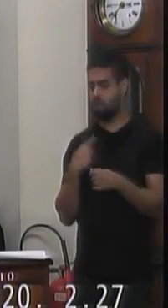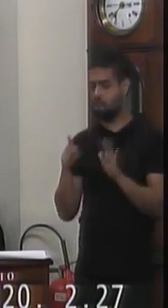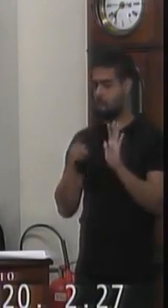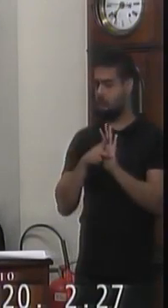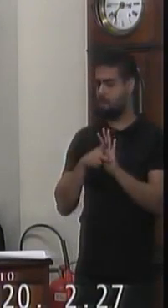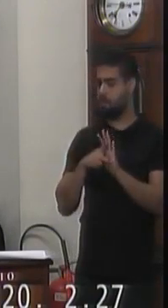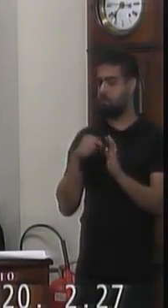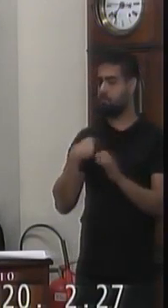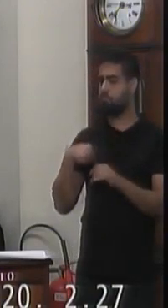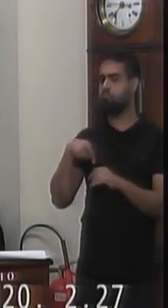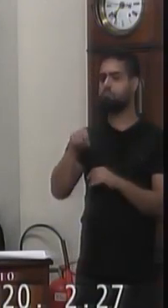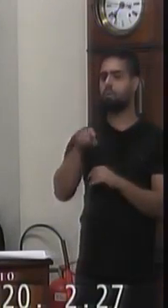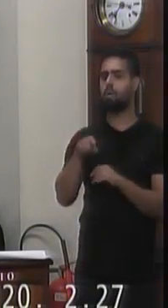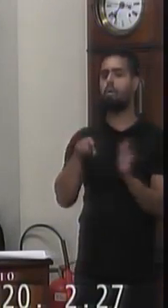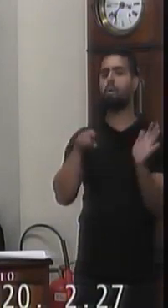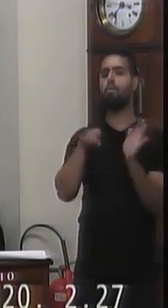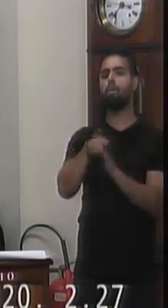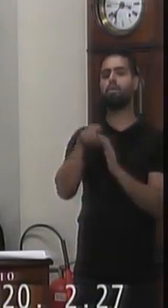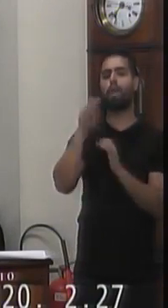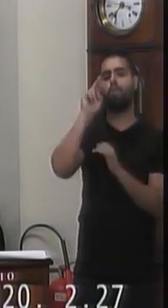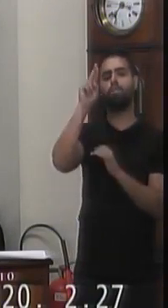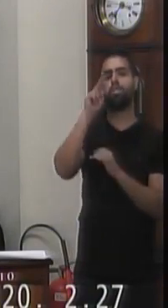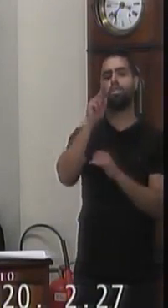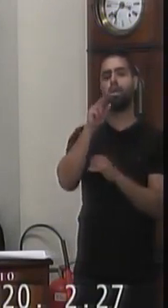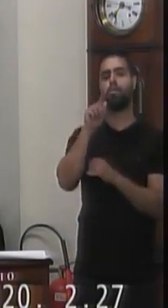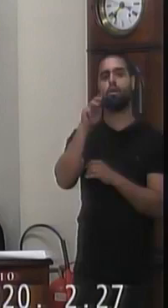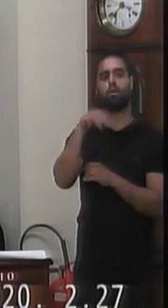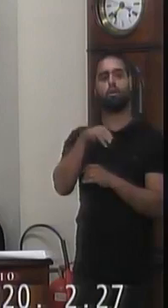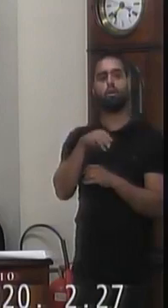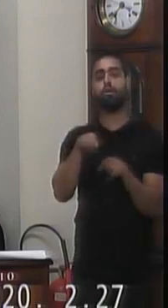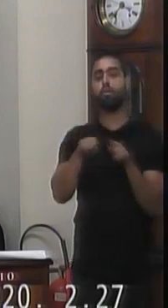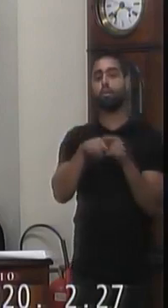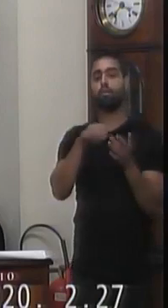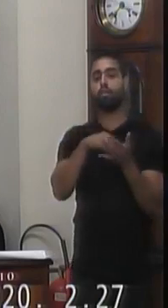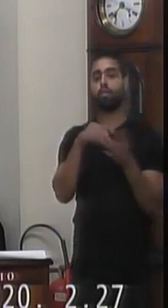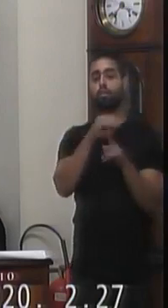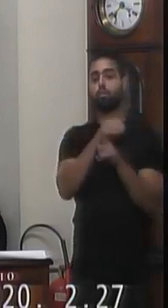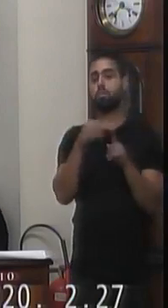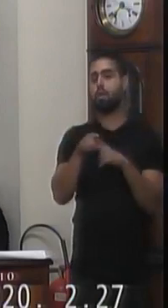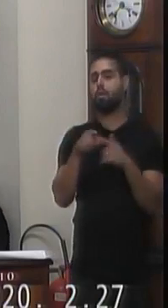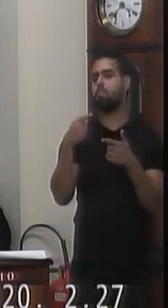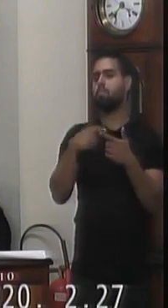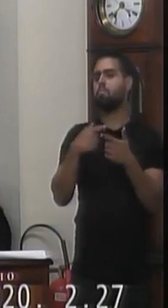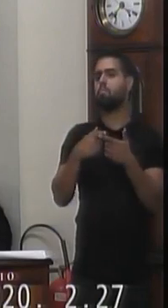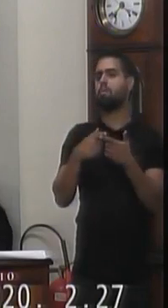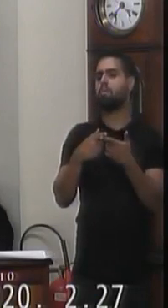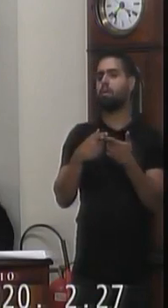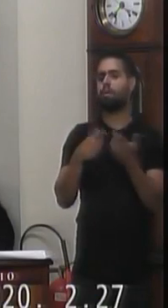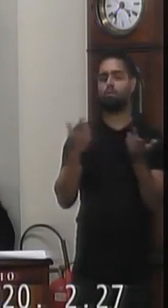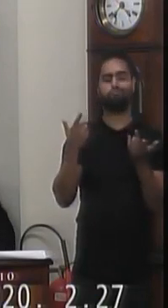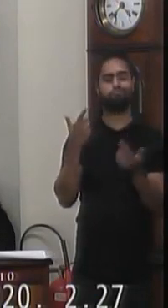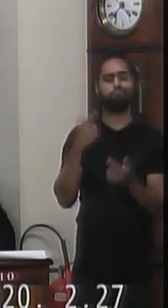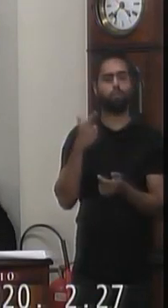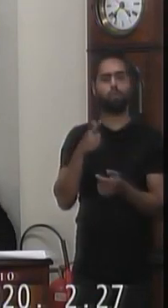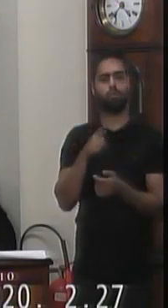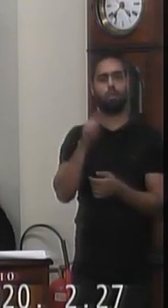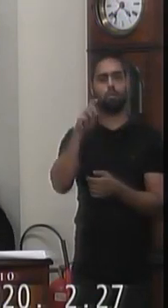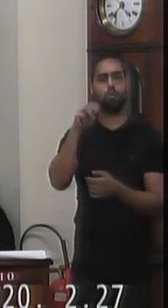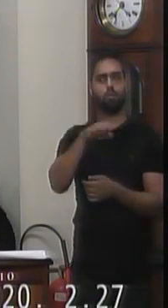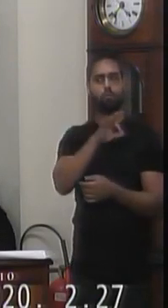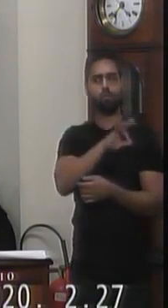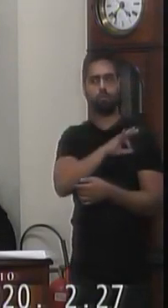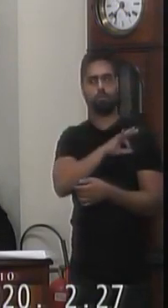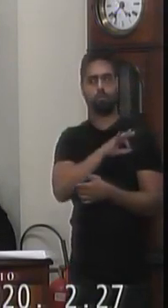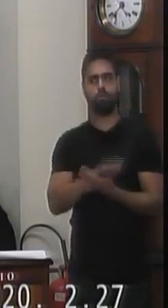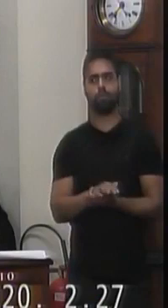pessoalmente saber do comando da guarda e do secretário de Cultura e Turismo o porquê da não